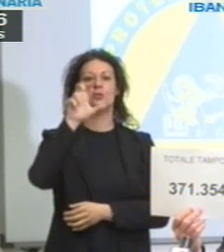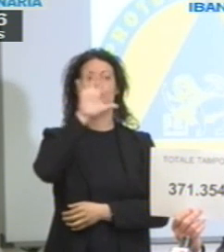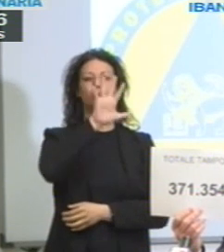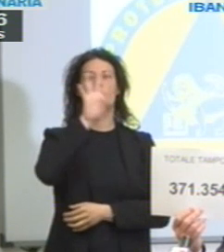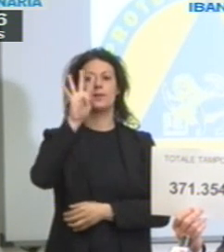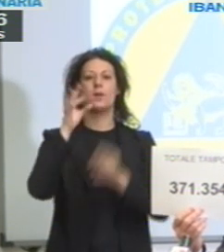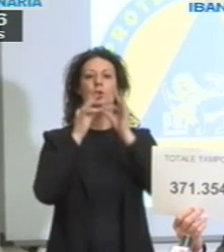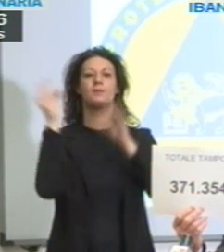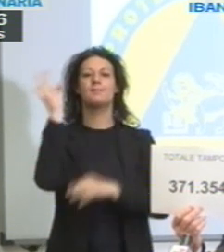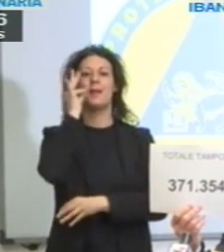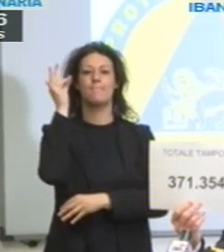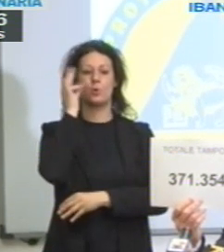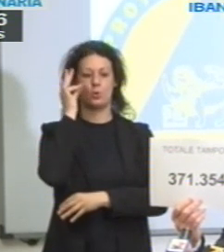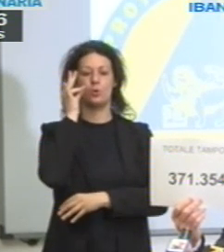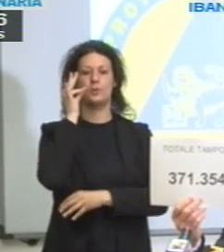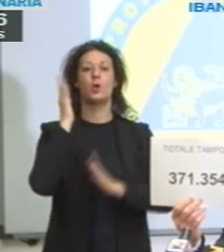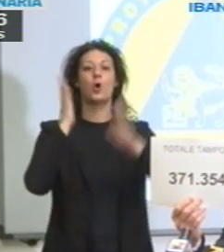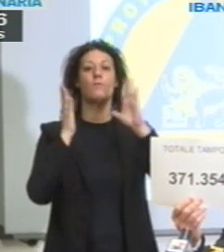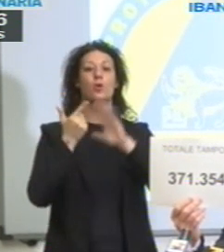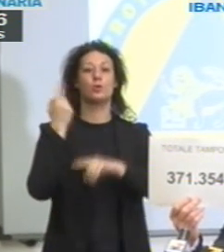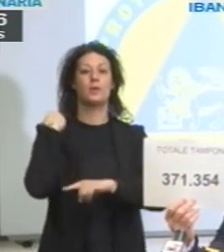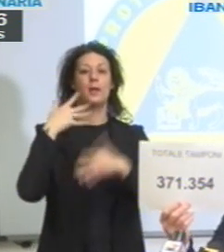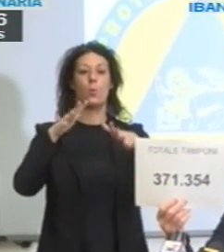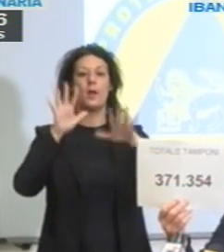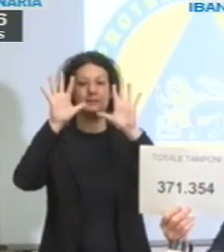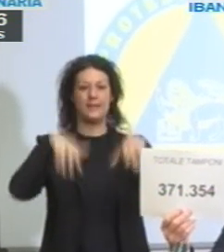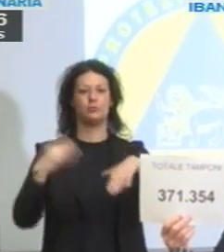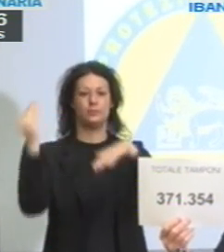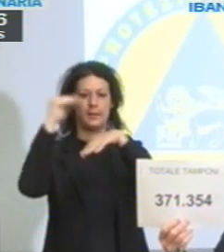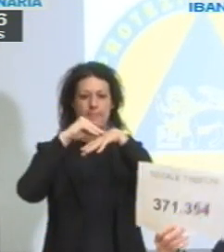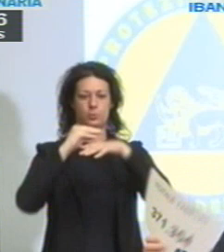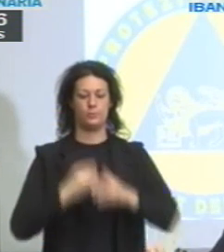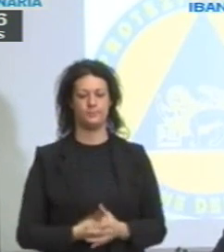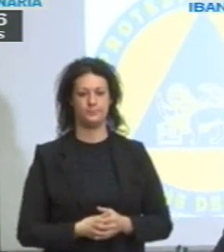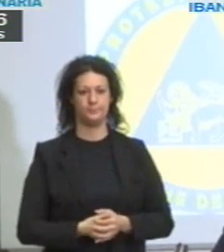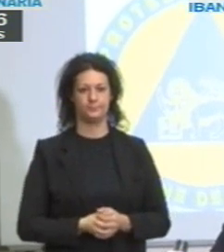371.354 tamponi, sono quasi 10.000 in più rispetto a ieri.